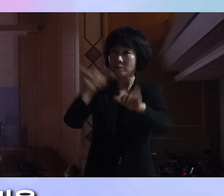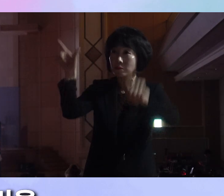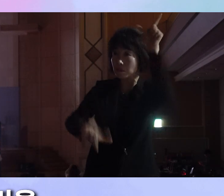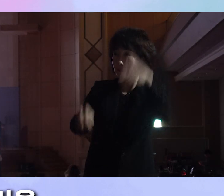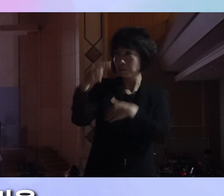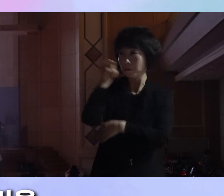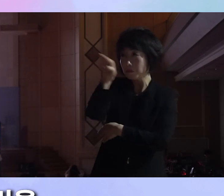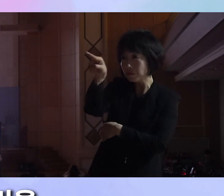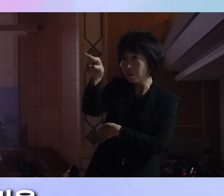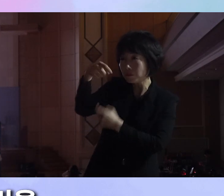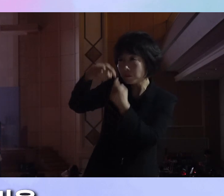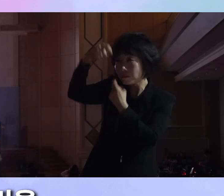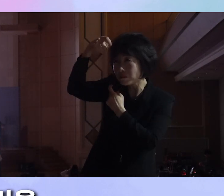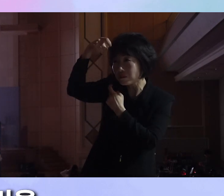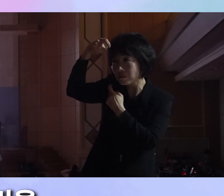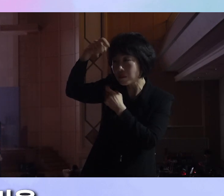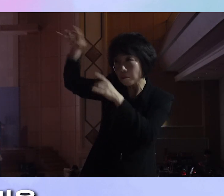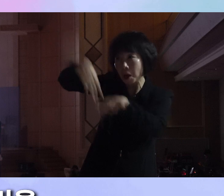알아?